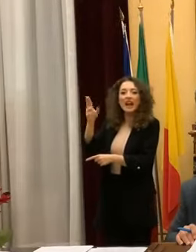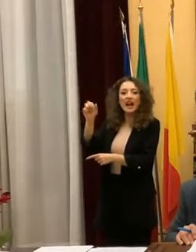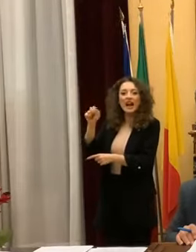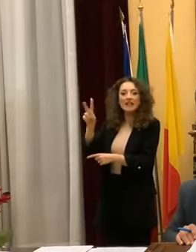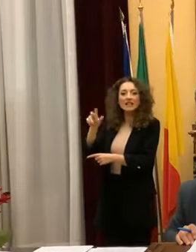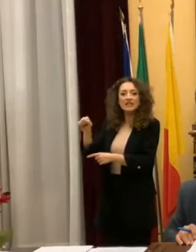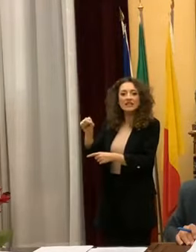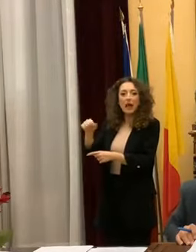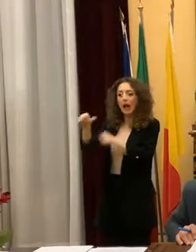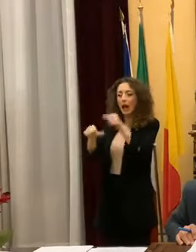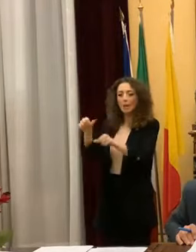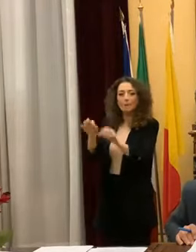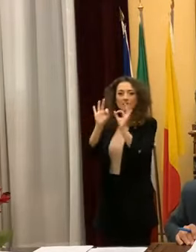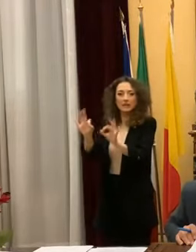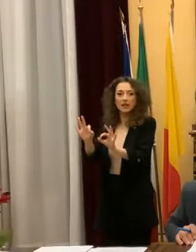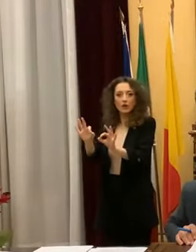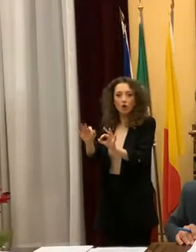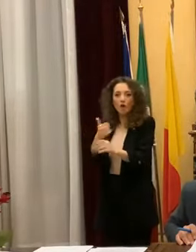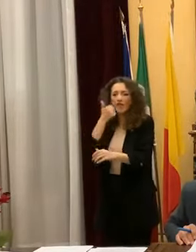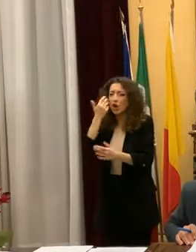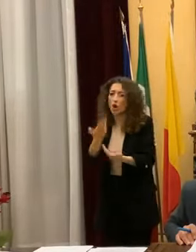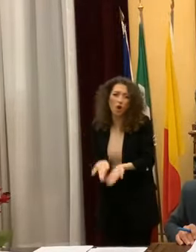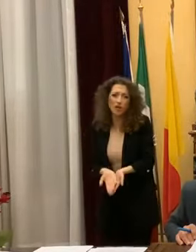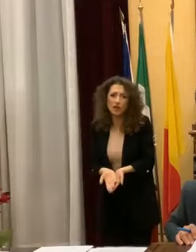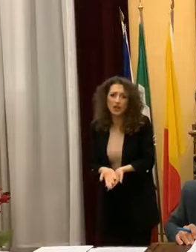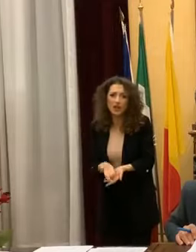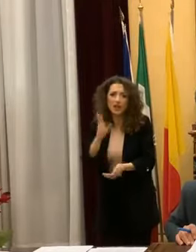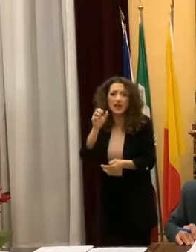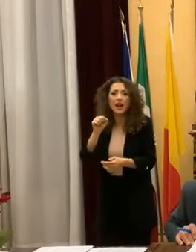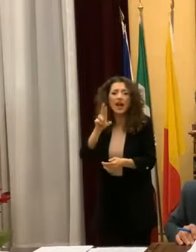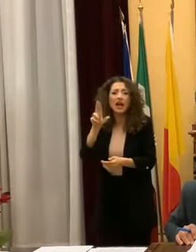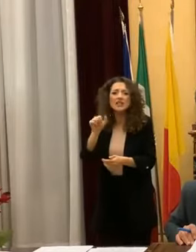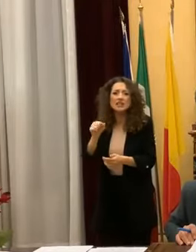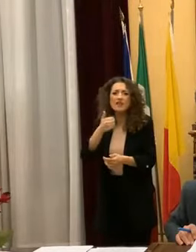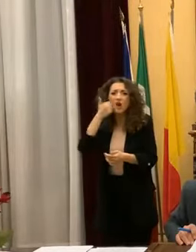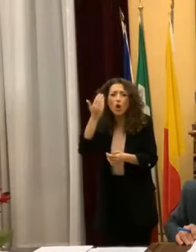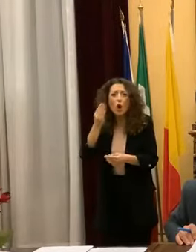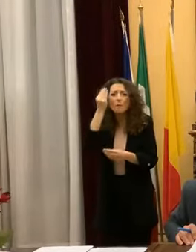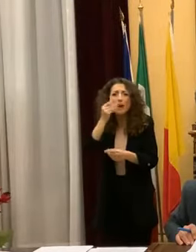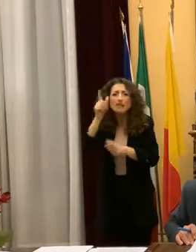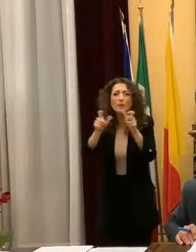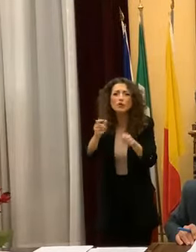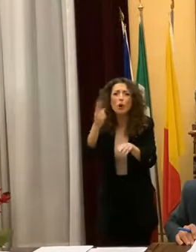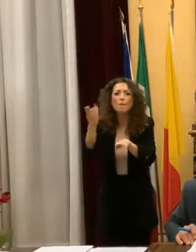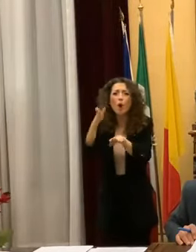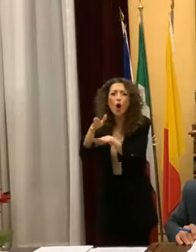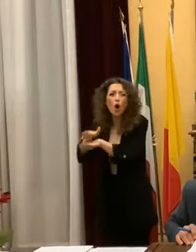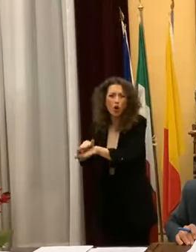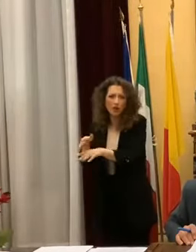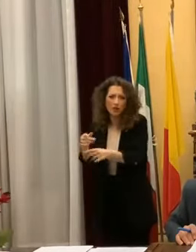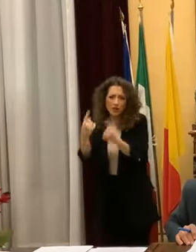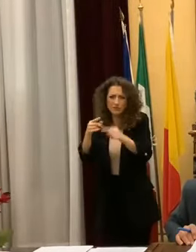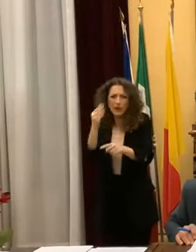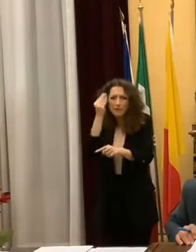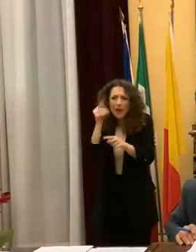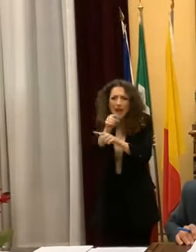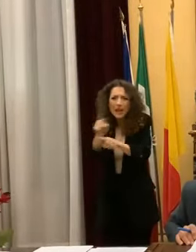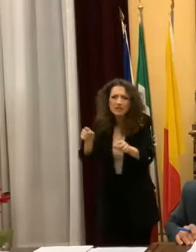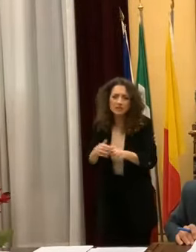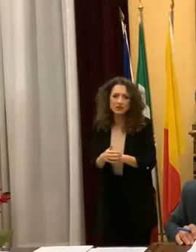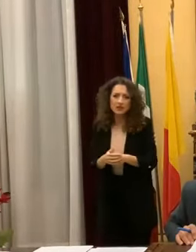Vergognati, Ruggero Razza. Pensa a tutti quei morti. Pensa a quello che hai causato